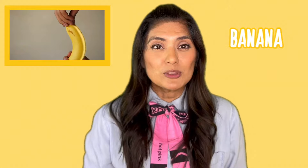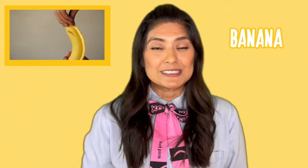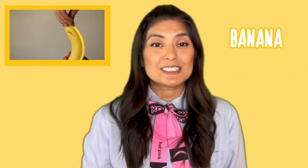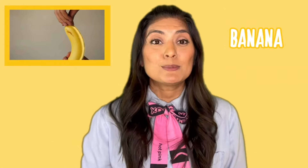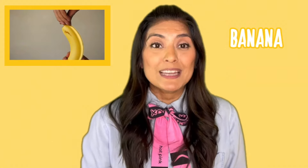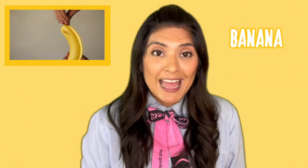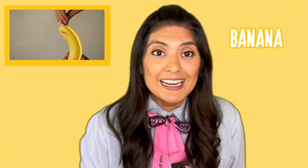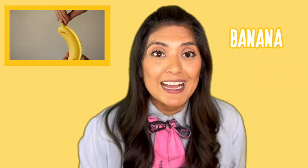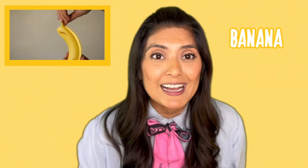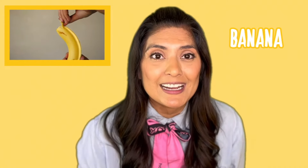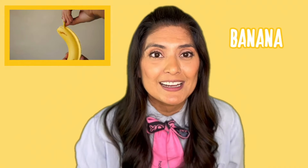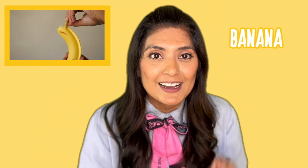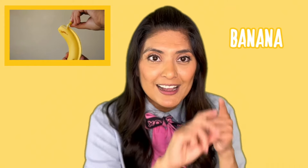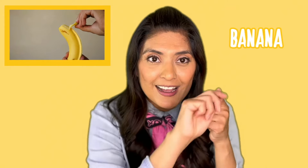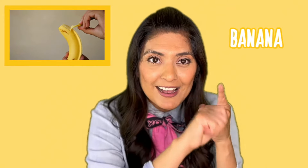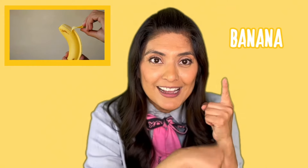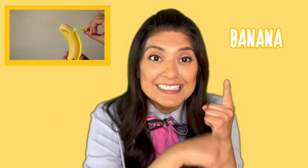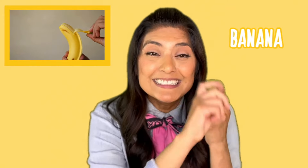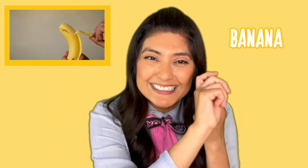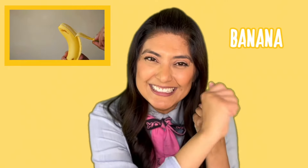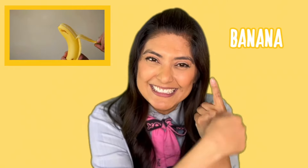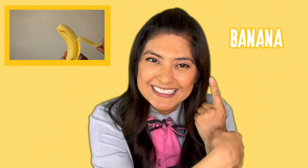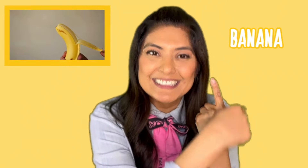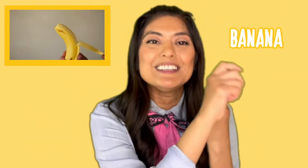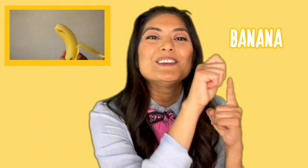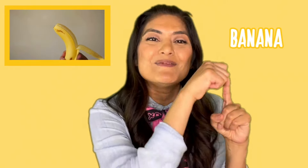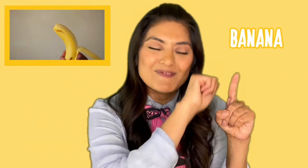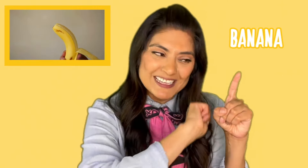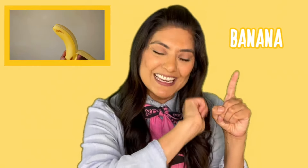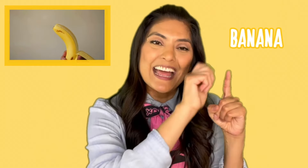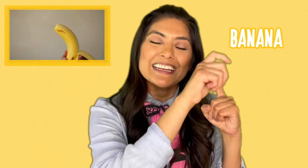dices banana. Sí, banana.